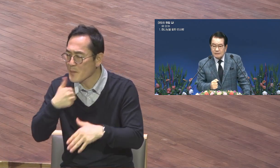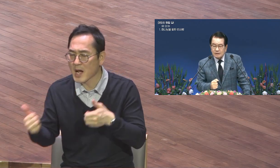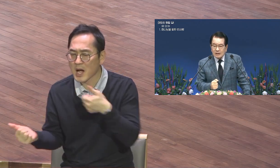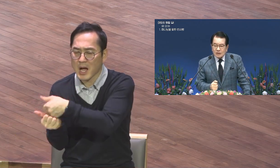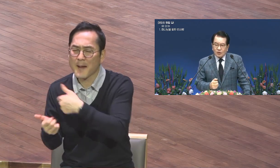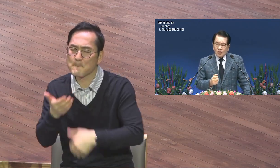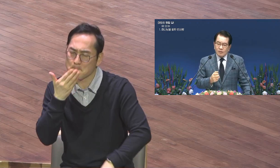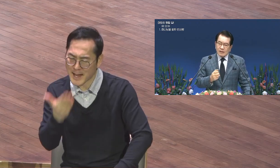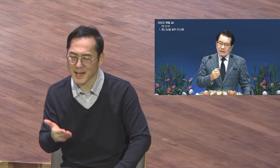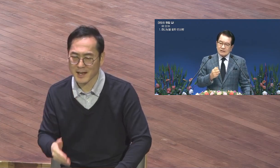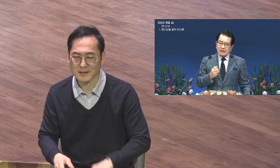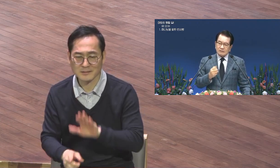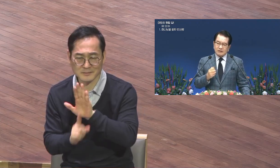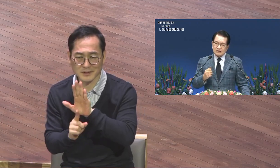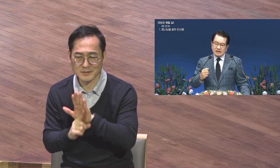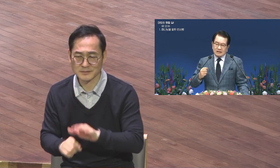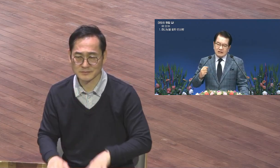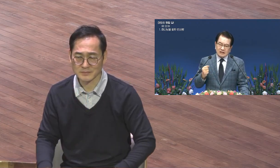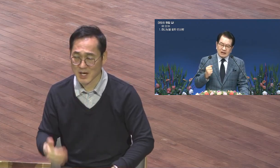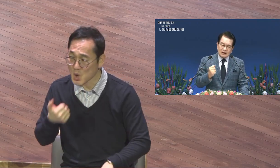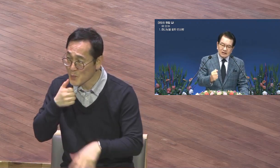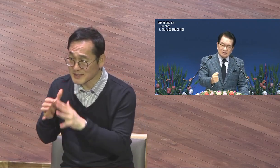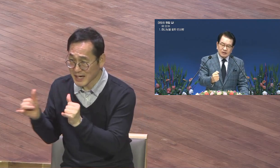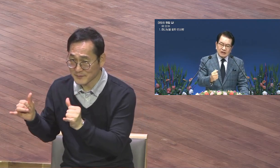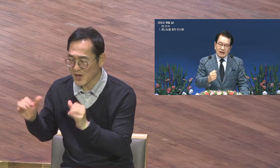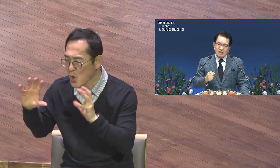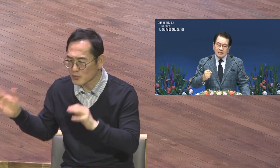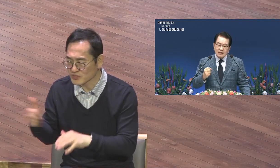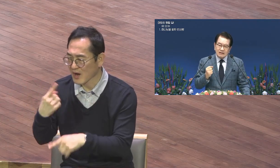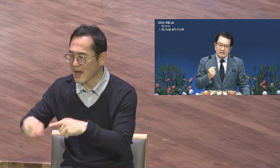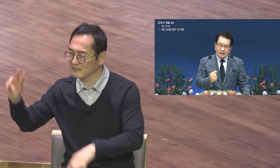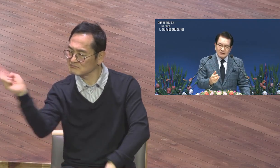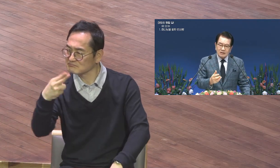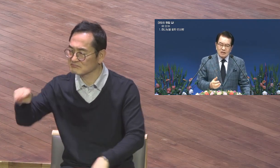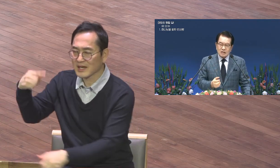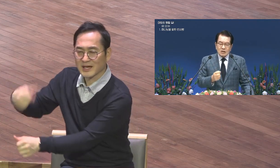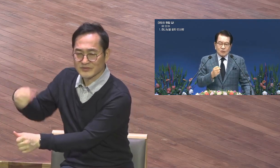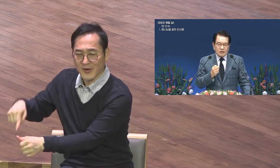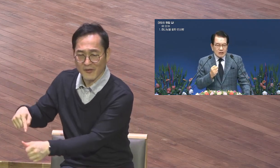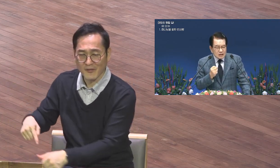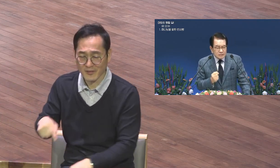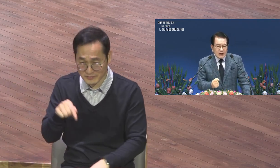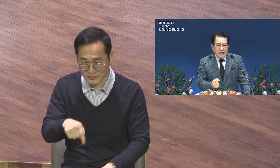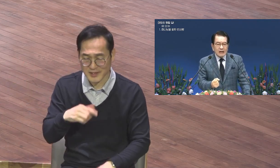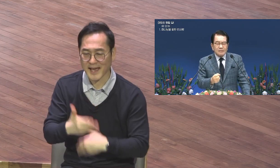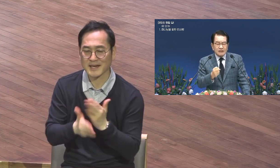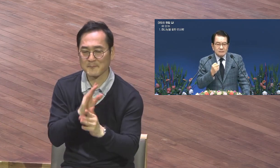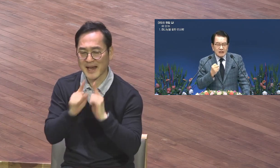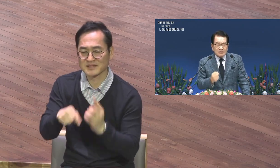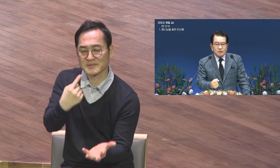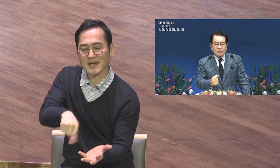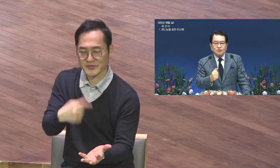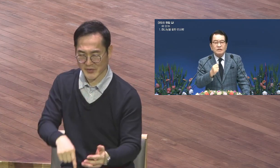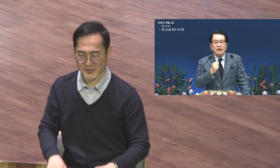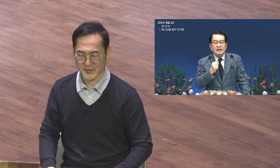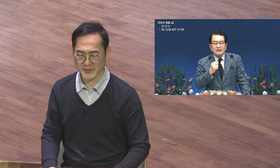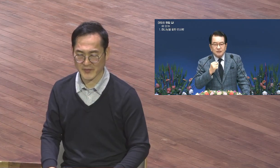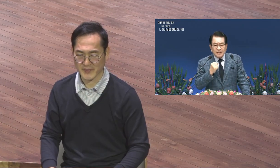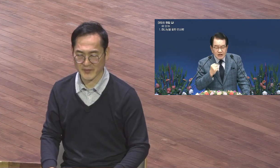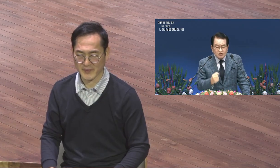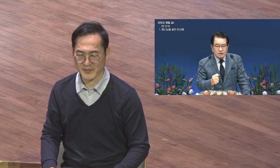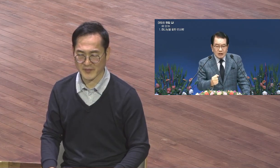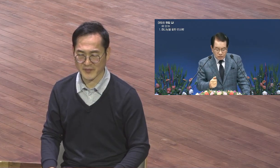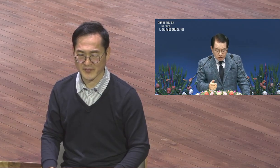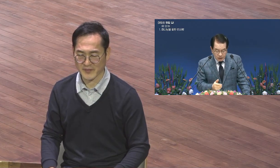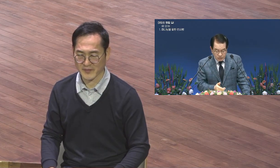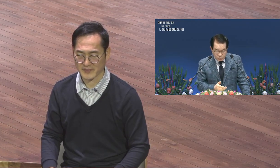있다. 로마 사람들은 자식들 어렸을부터 칼을 가르치지만은 우리는 어렸을부터 하나님 말씀 가르치면 우리가